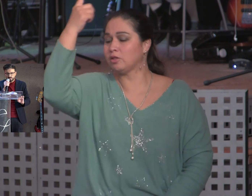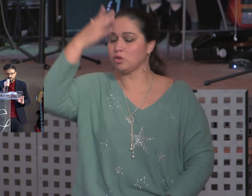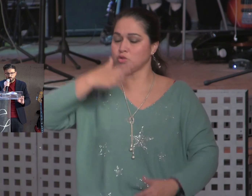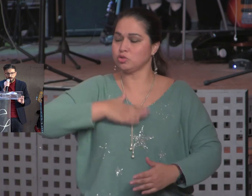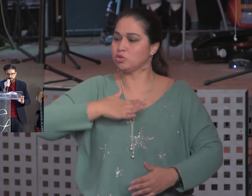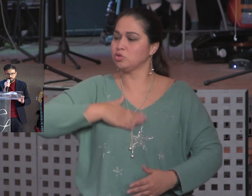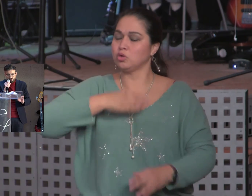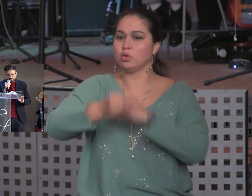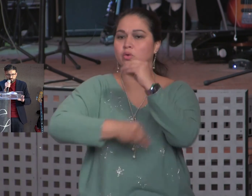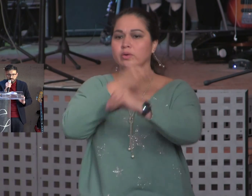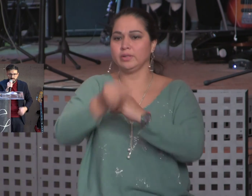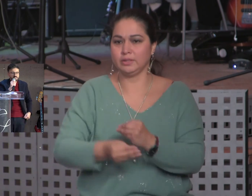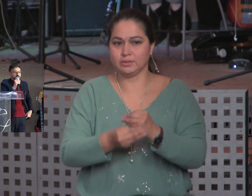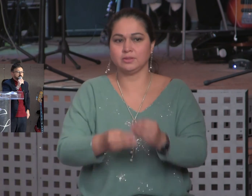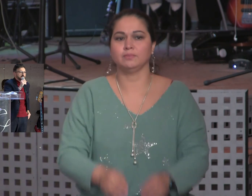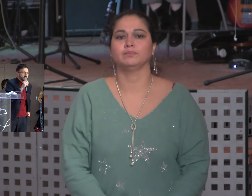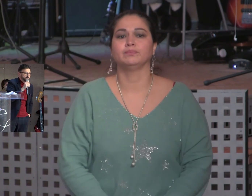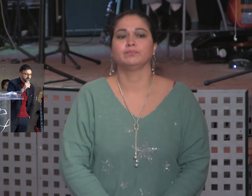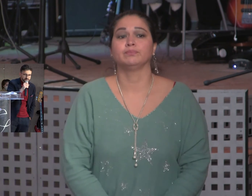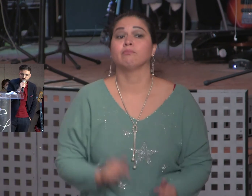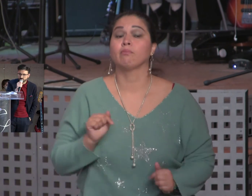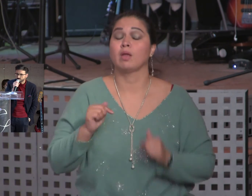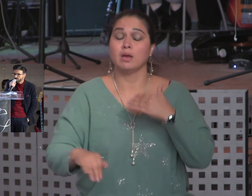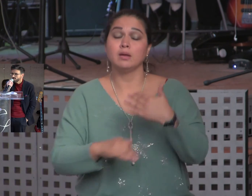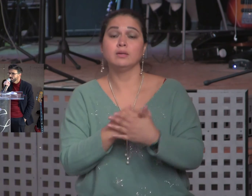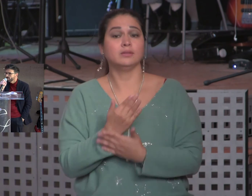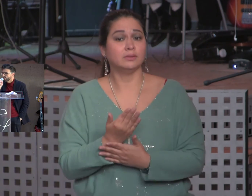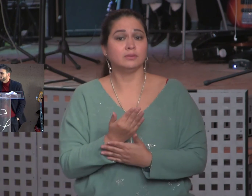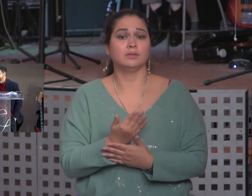hice, dice Jehová. En esta mañana